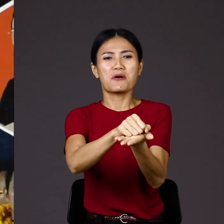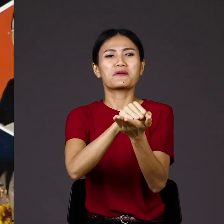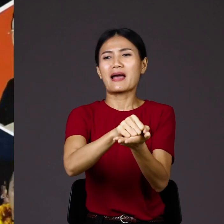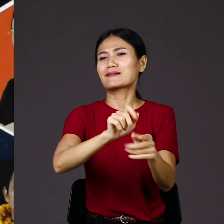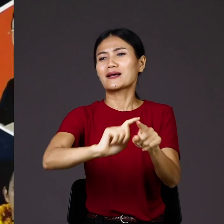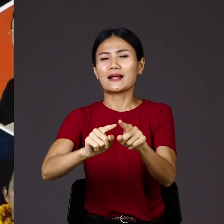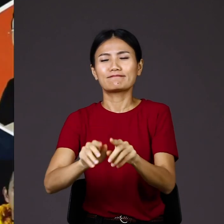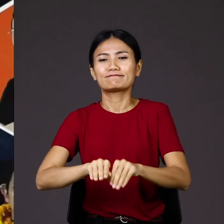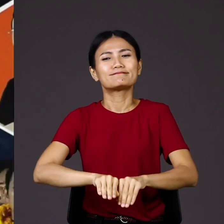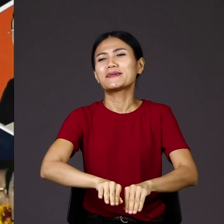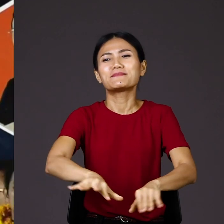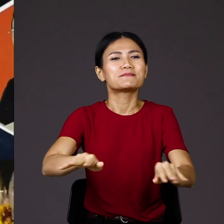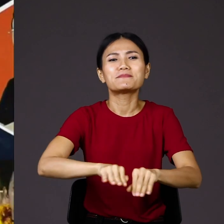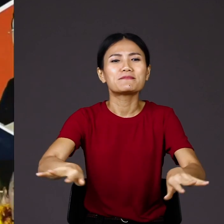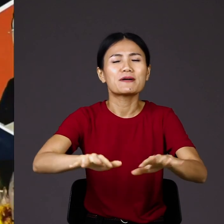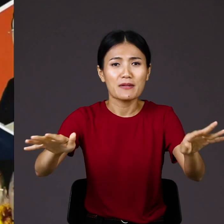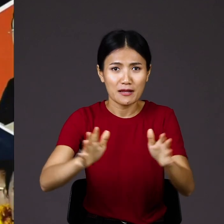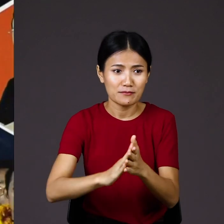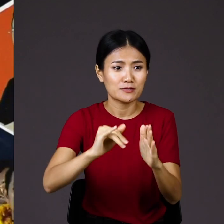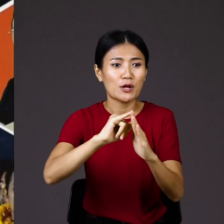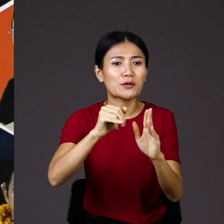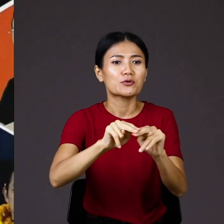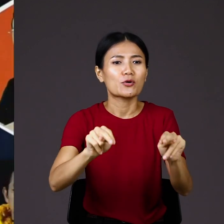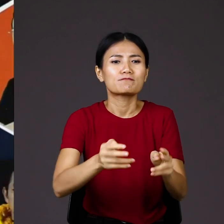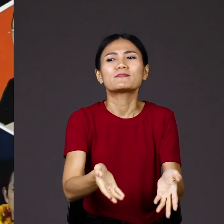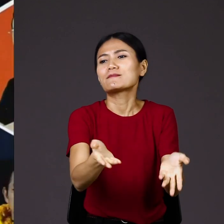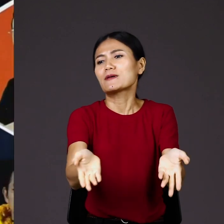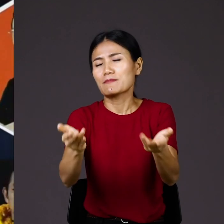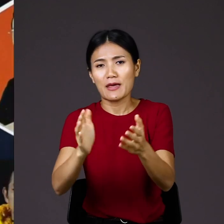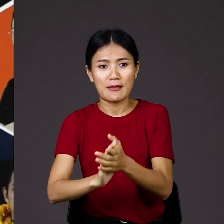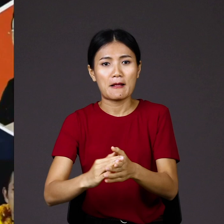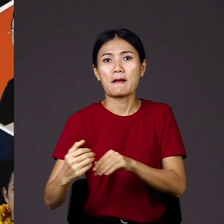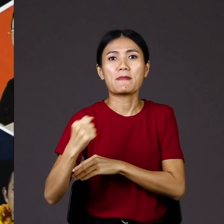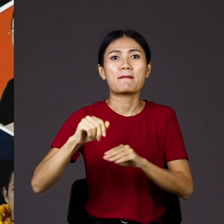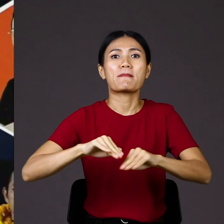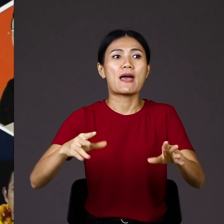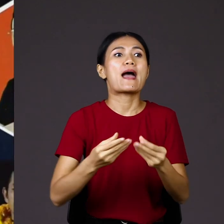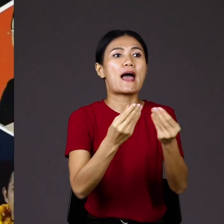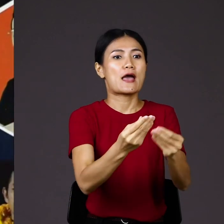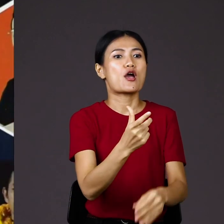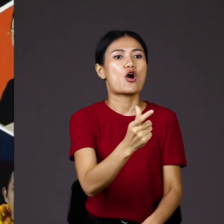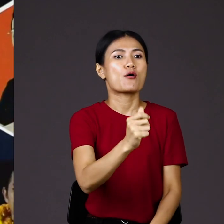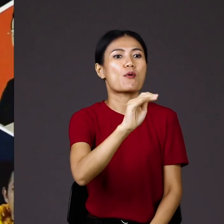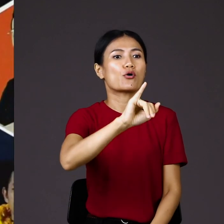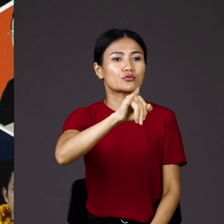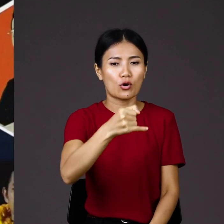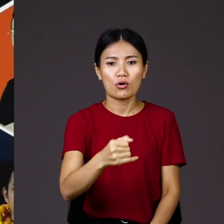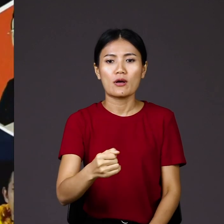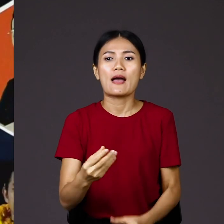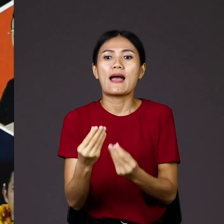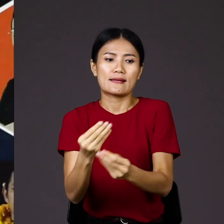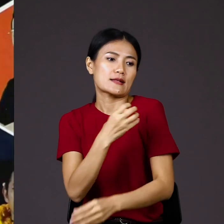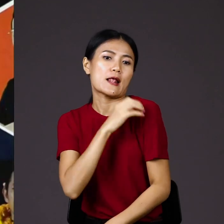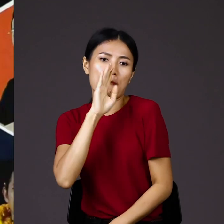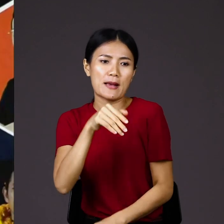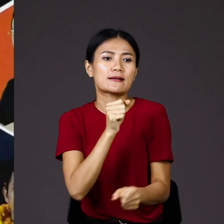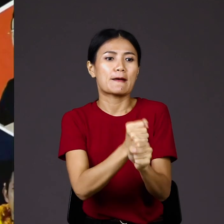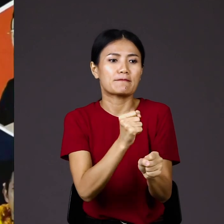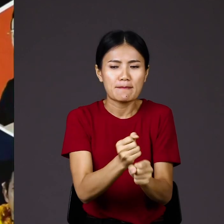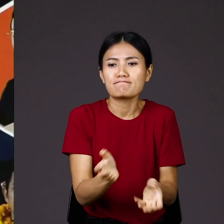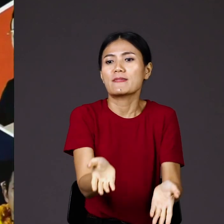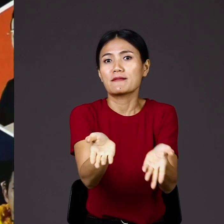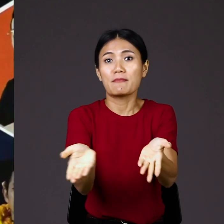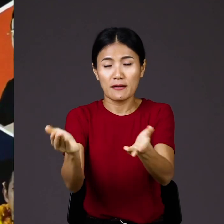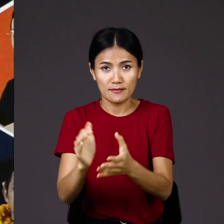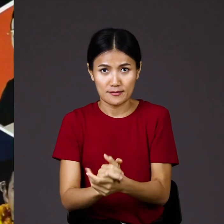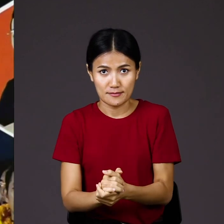อไปนี้อำนาจในการจัดทำบริการสาธารณะทั้งหมดที่เป็นของนนทบุรีในพื้นที่นนทบุรีให้อบจ.กับเทศบาลท